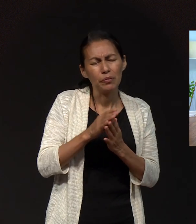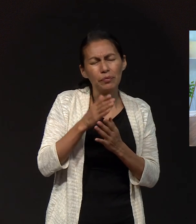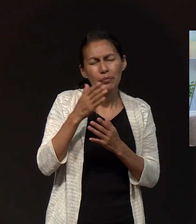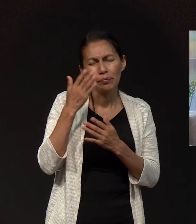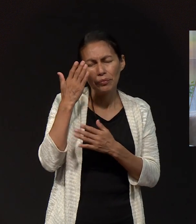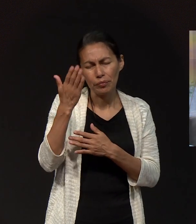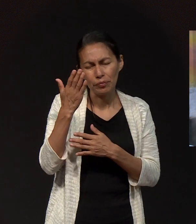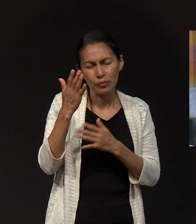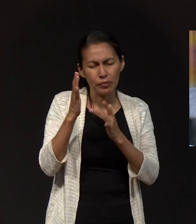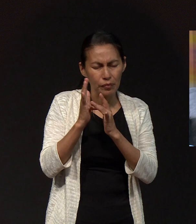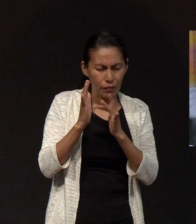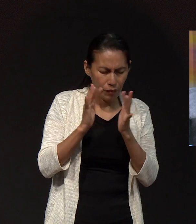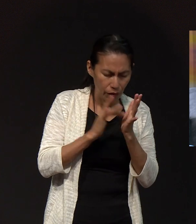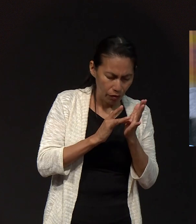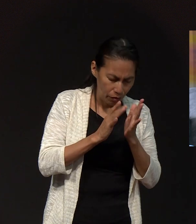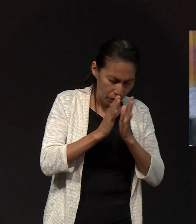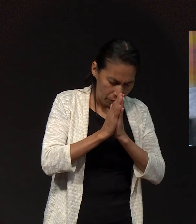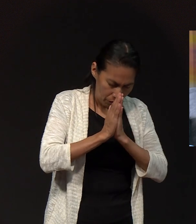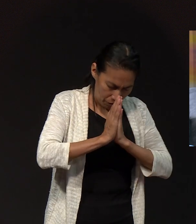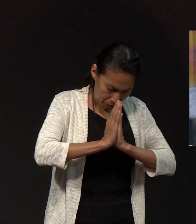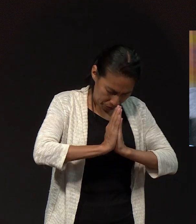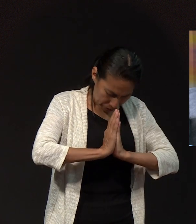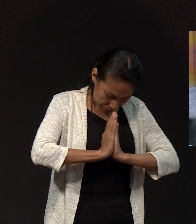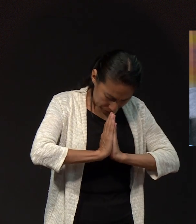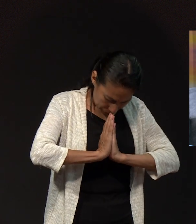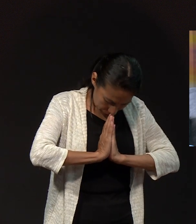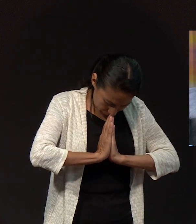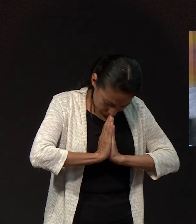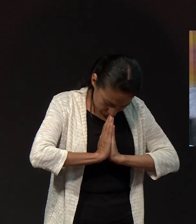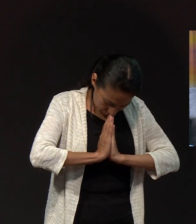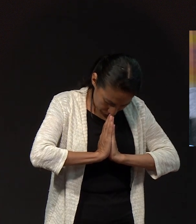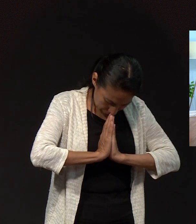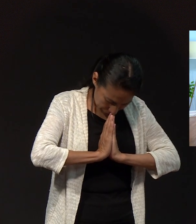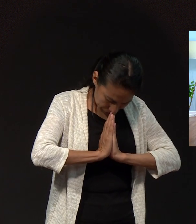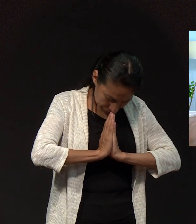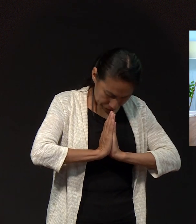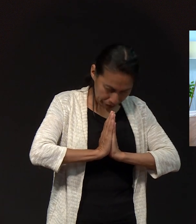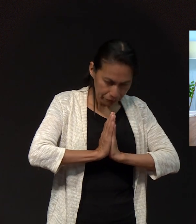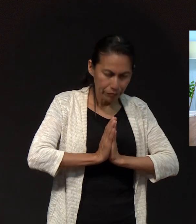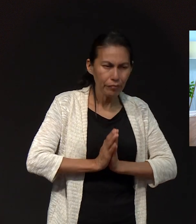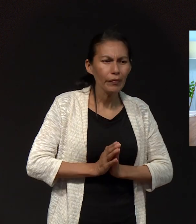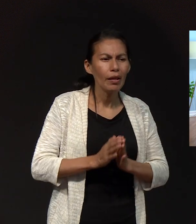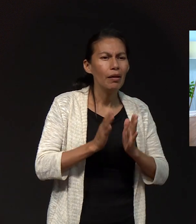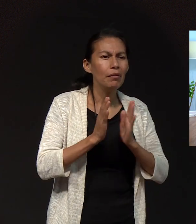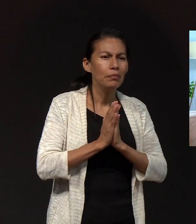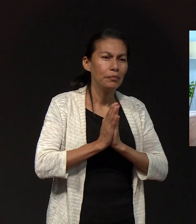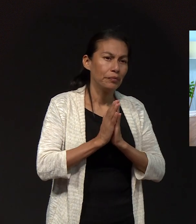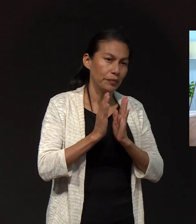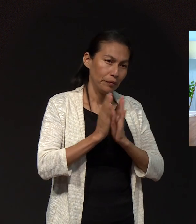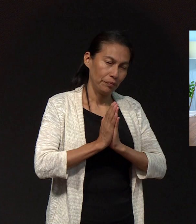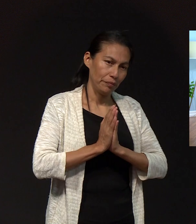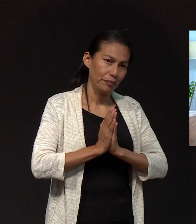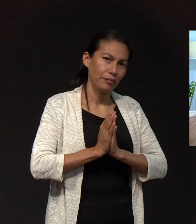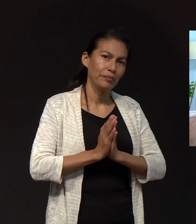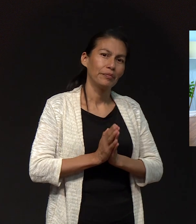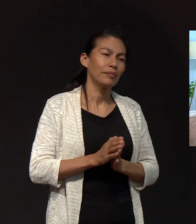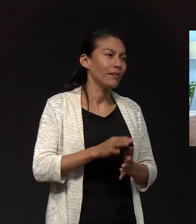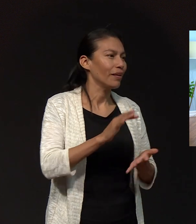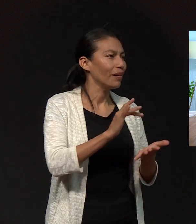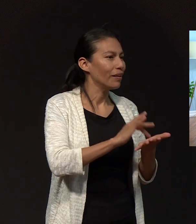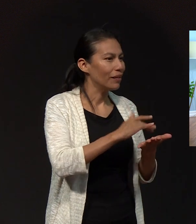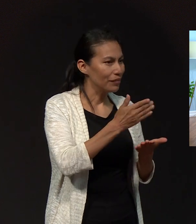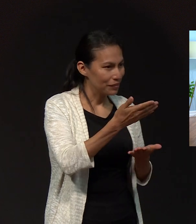práctica Te lo pedimos En Cristo Jesús Amén Amén Amén Gracias Elizabeth